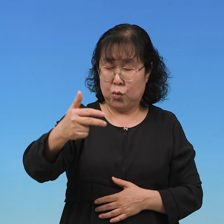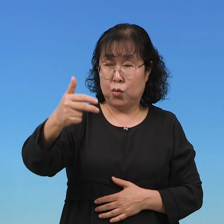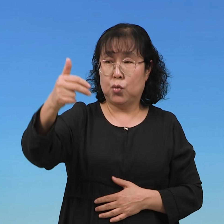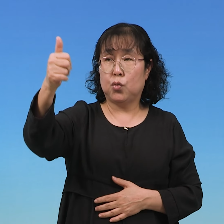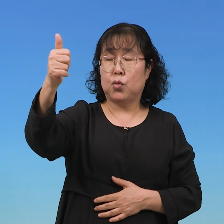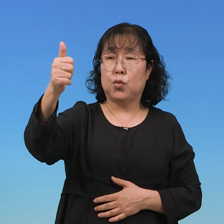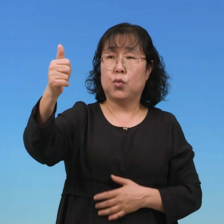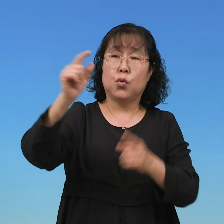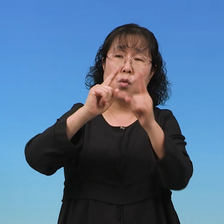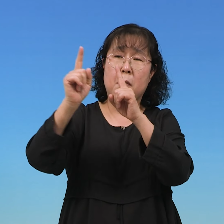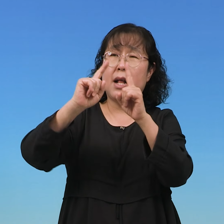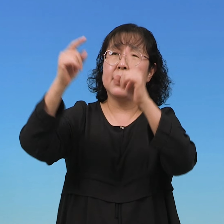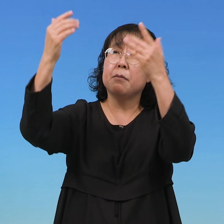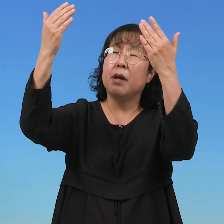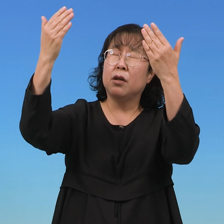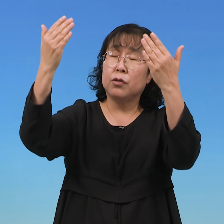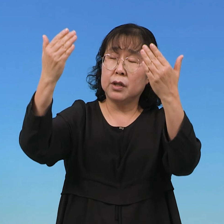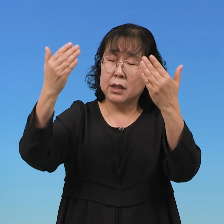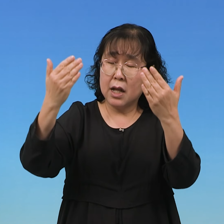말씀